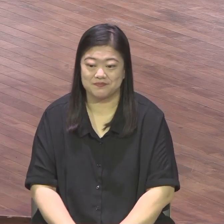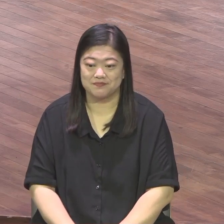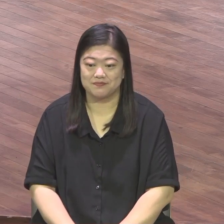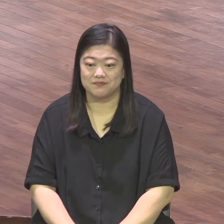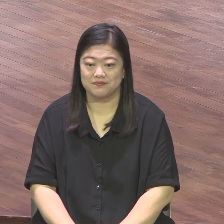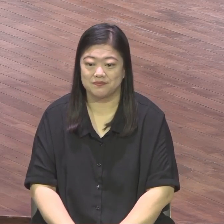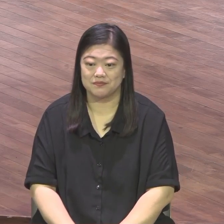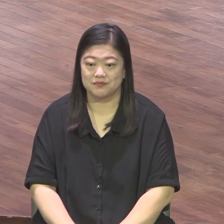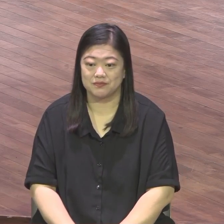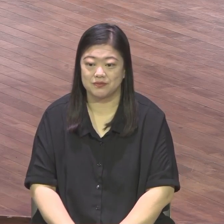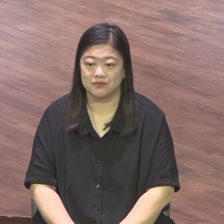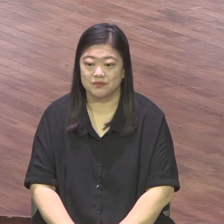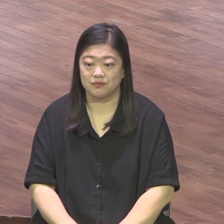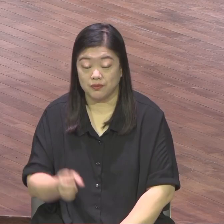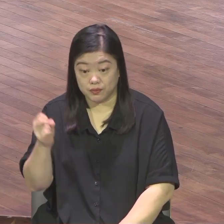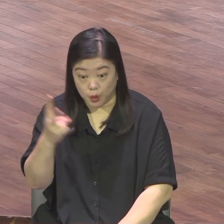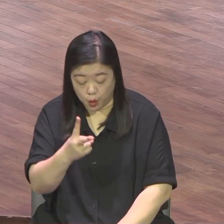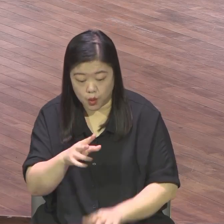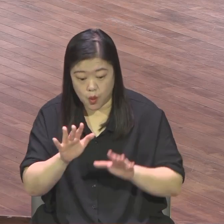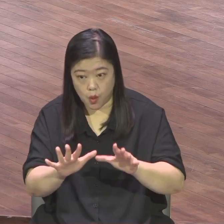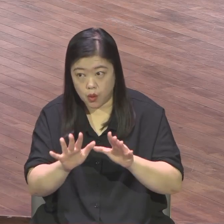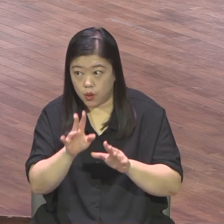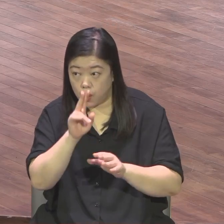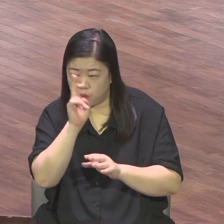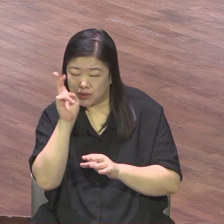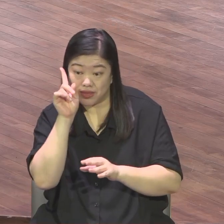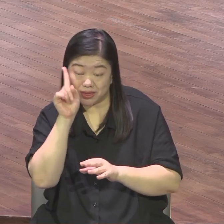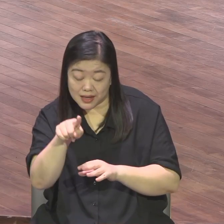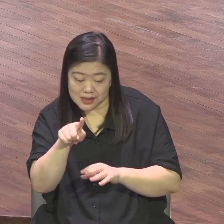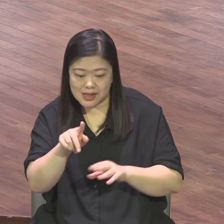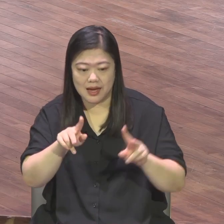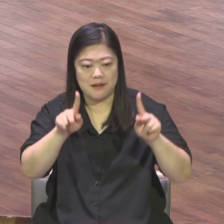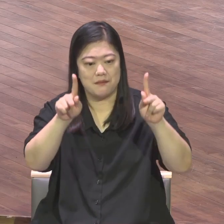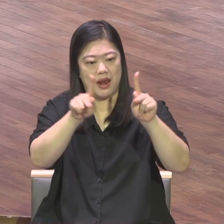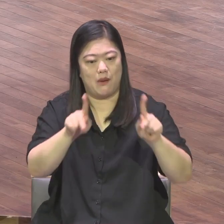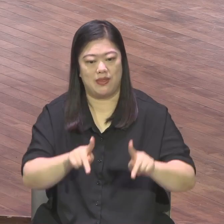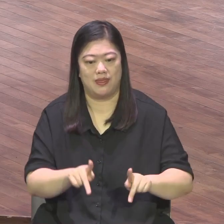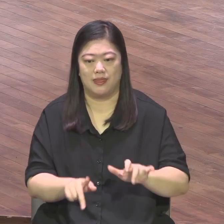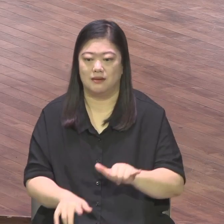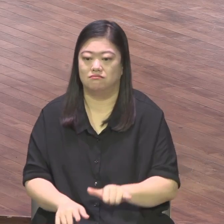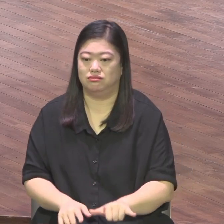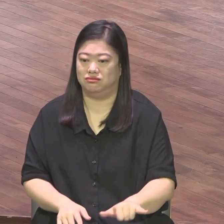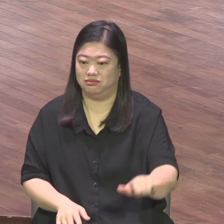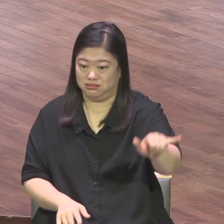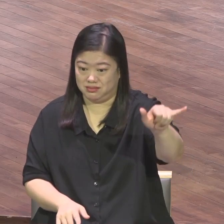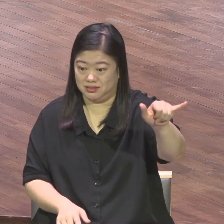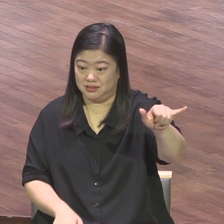그리고 팔라완 이 현장에 가서 또 현지 사역자들 특강하고 목회자들 또